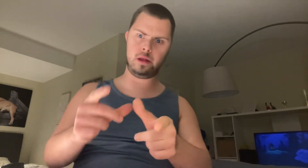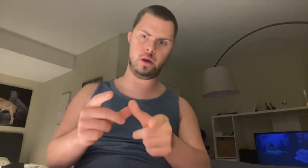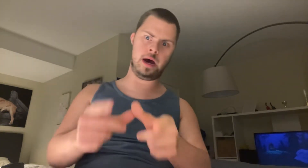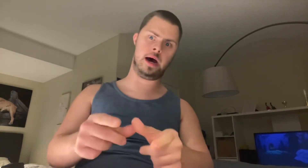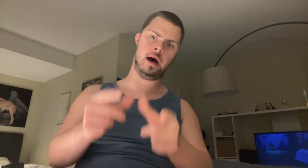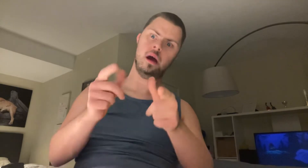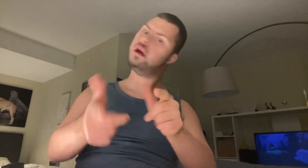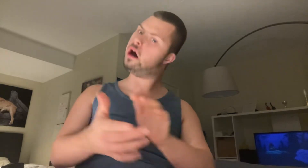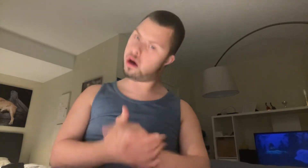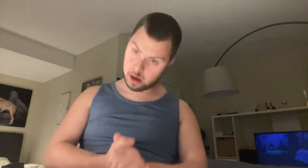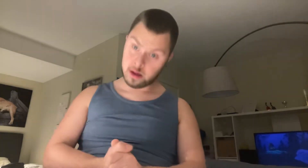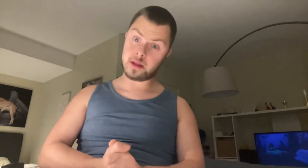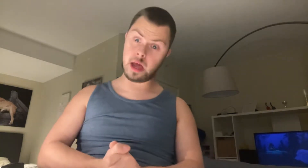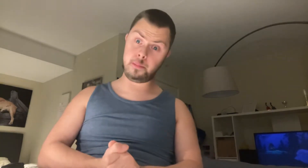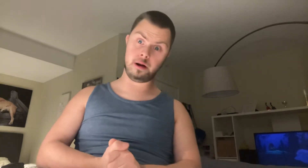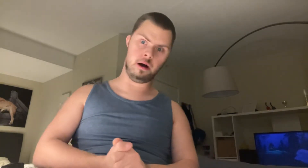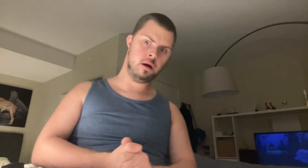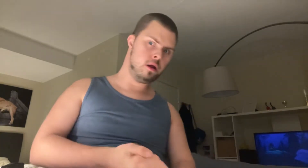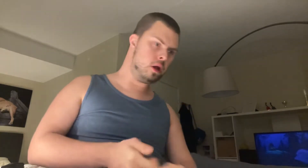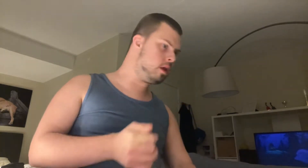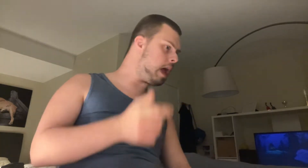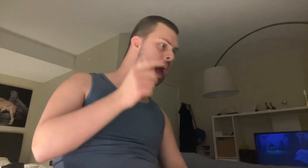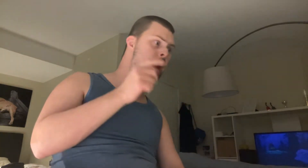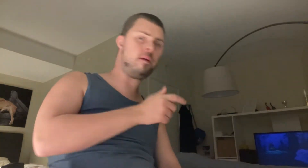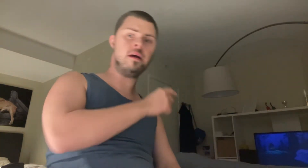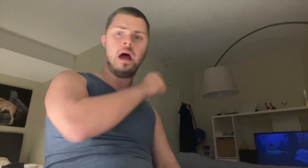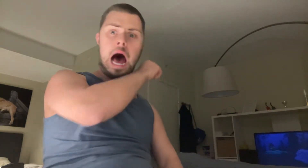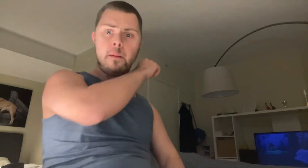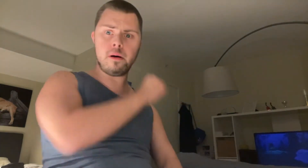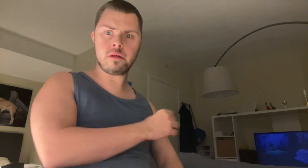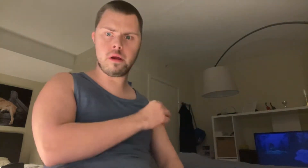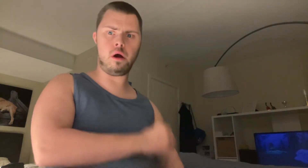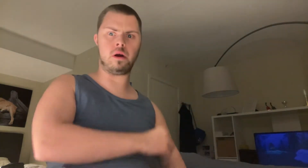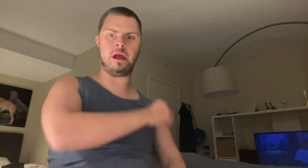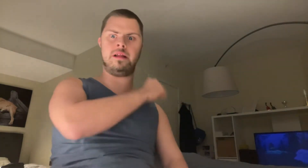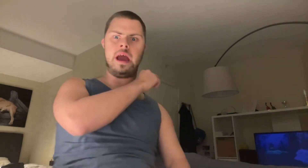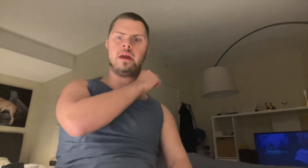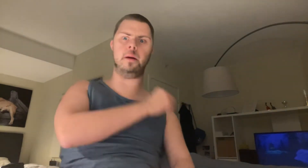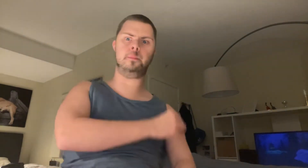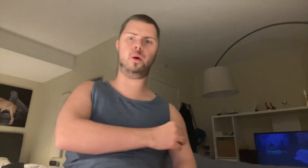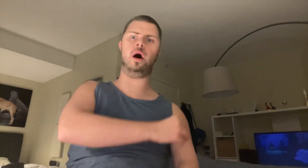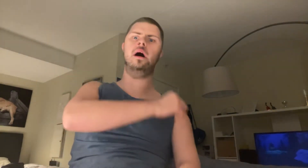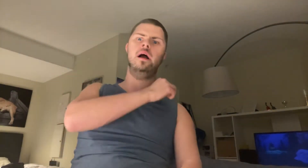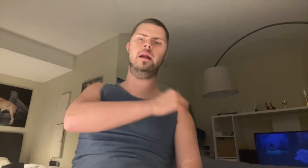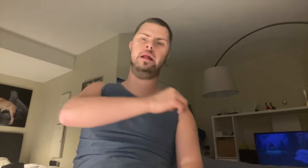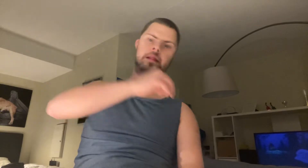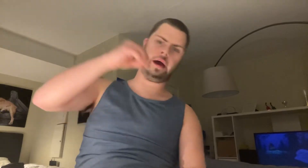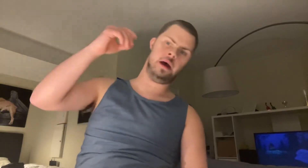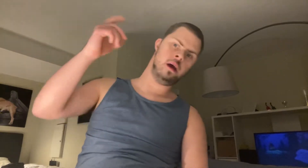YouTube-video här. Ja, det är bra. Här måste jag tänka på lite. Ja,